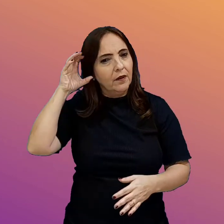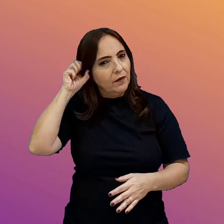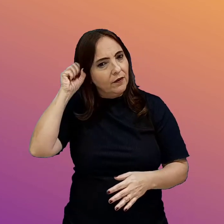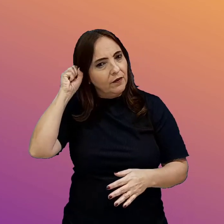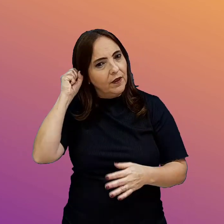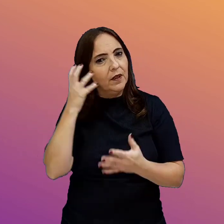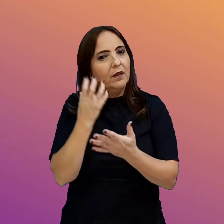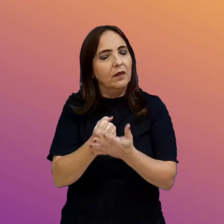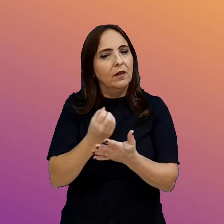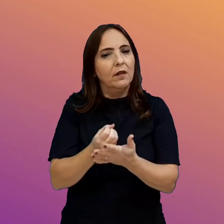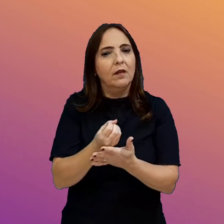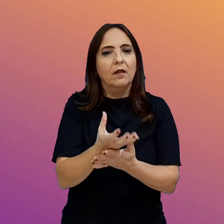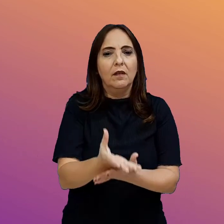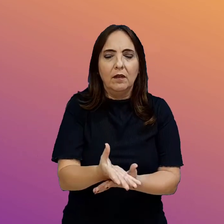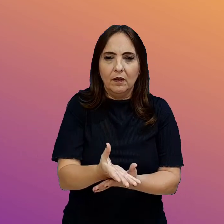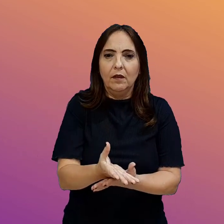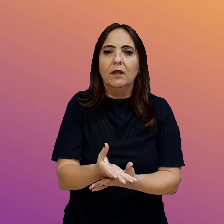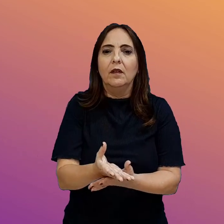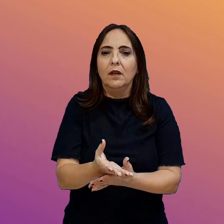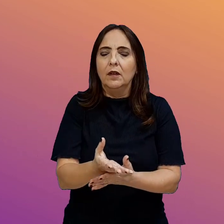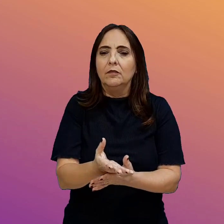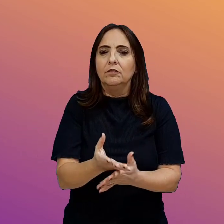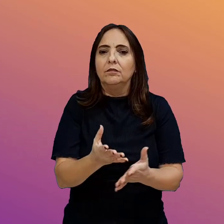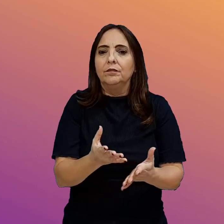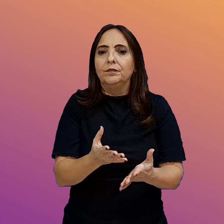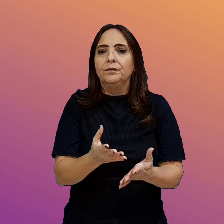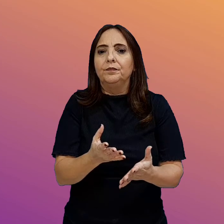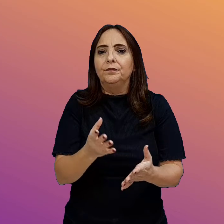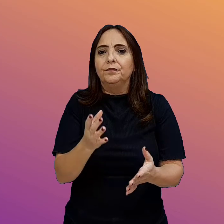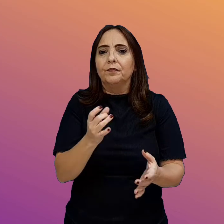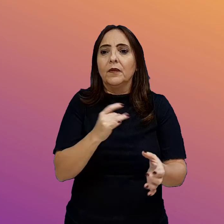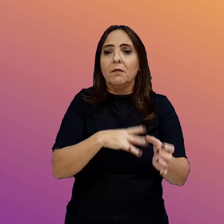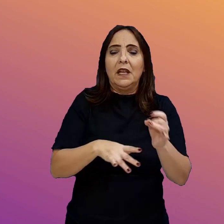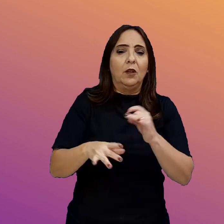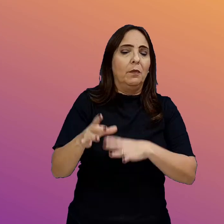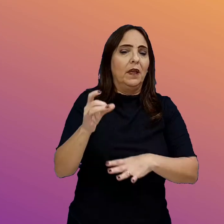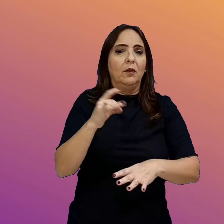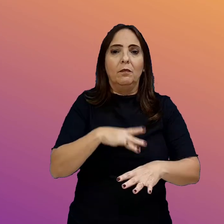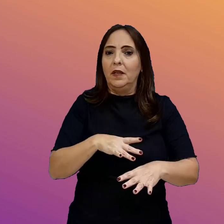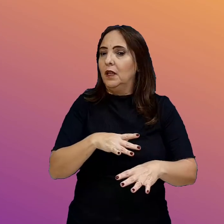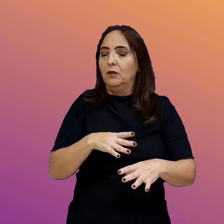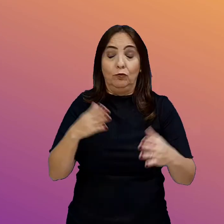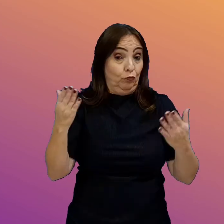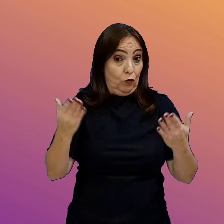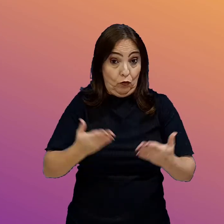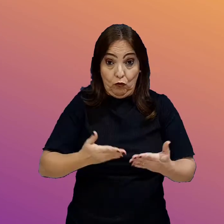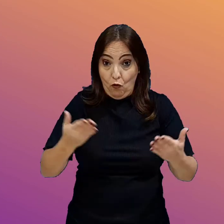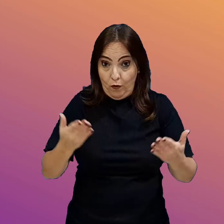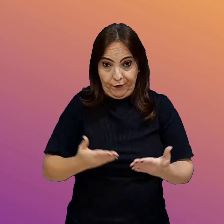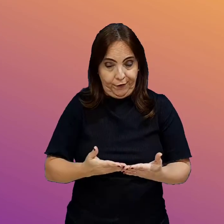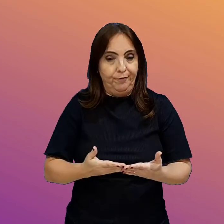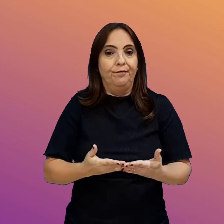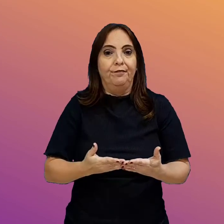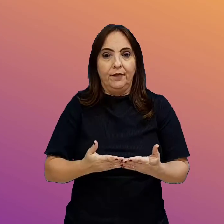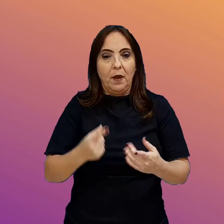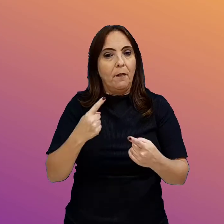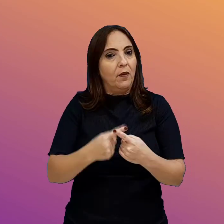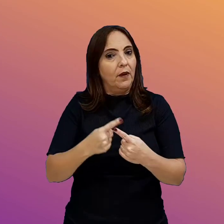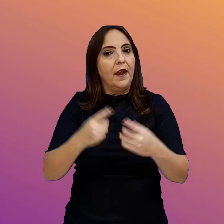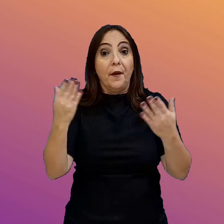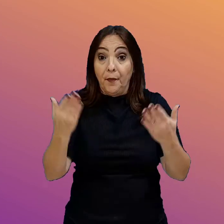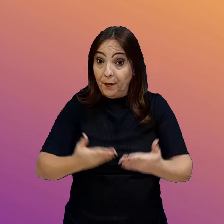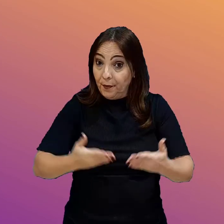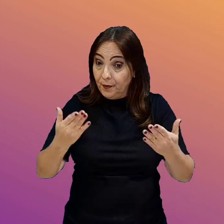seguinte: não se deixem iludir pelo nosso contexto. Nós estamos vivendo uma era de